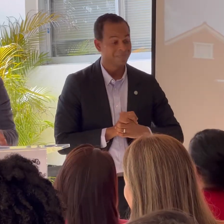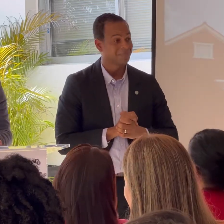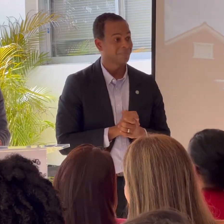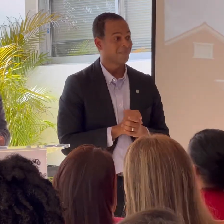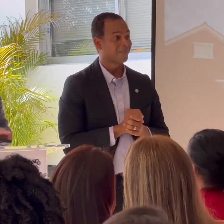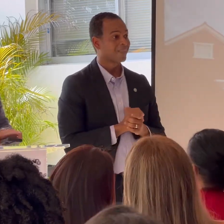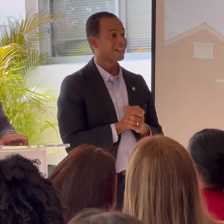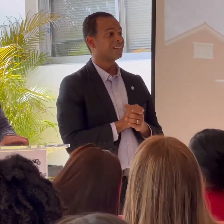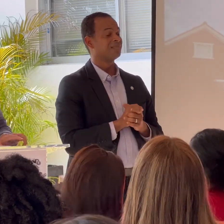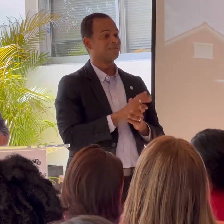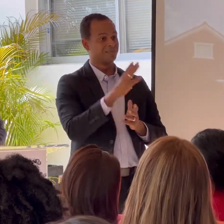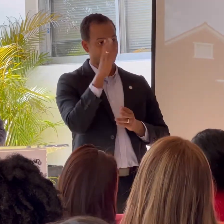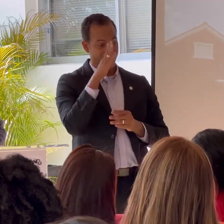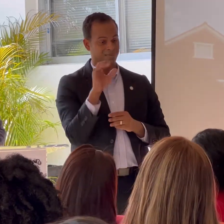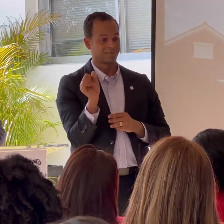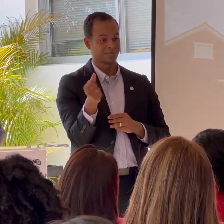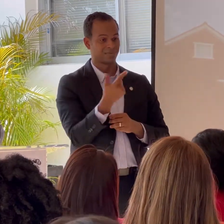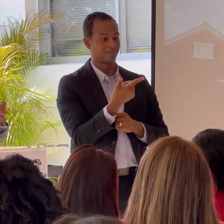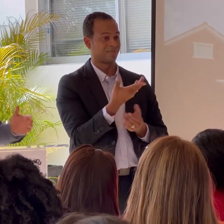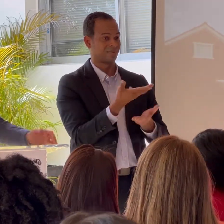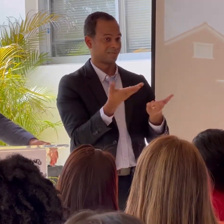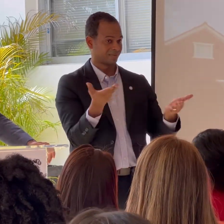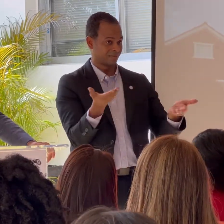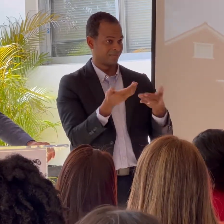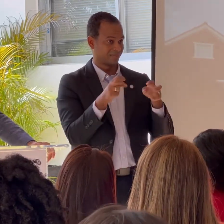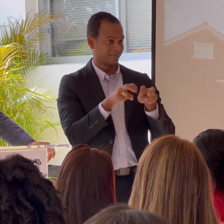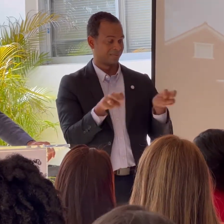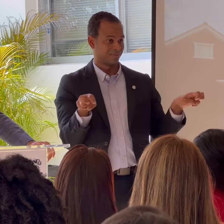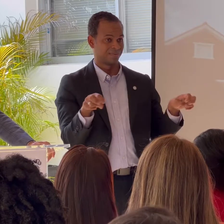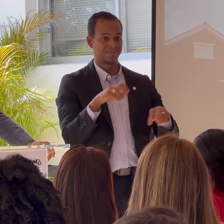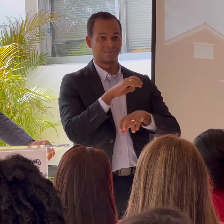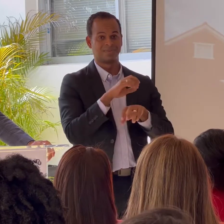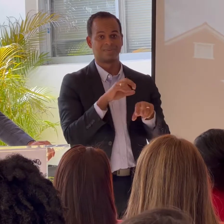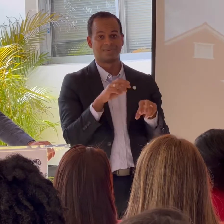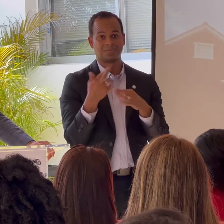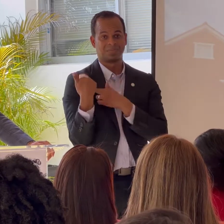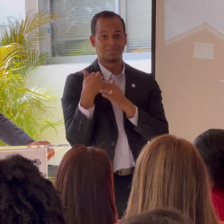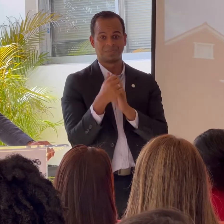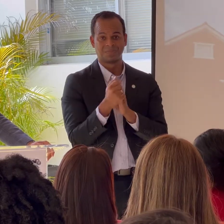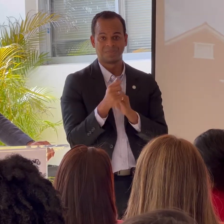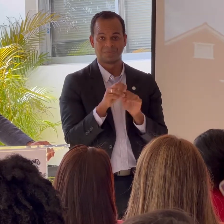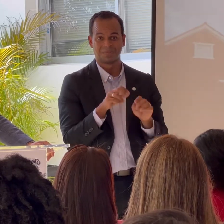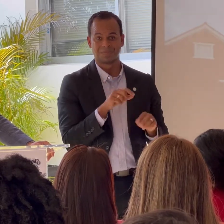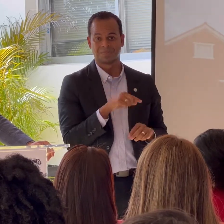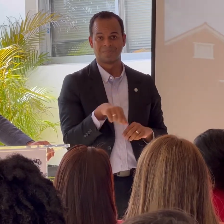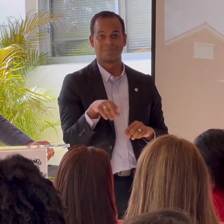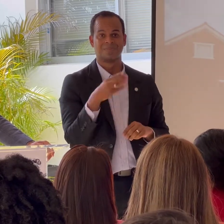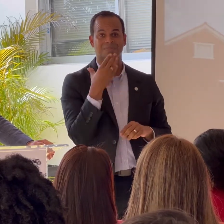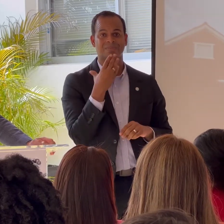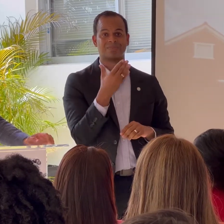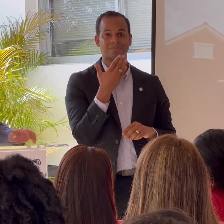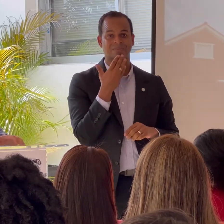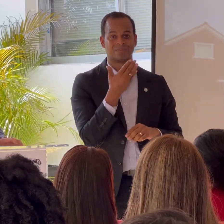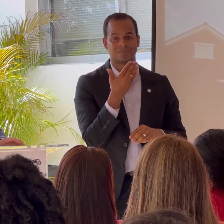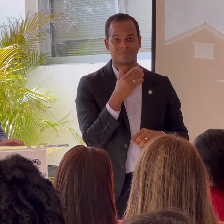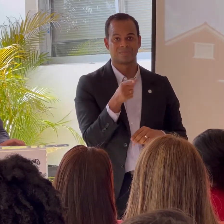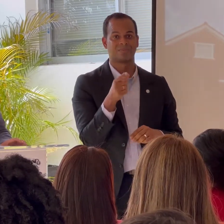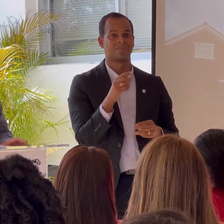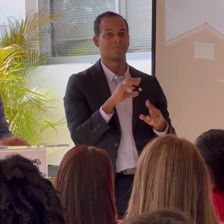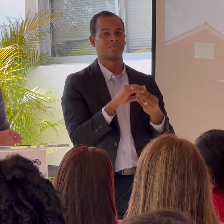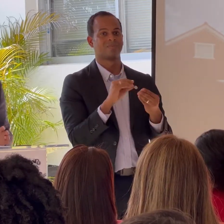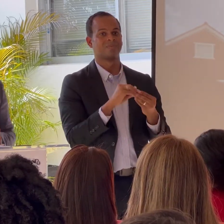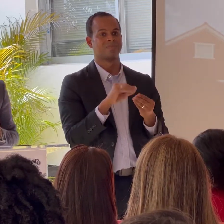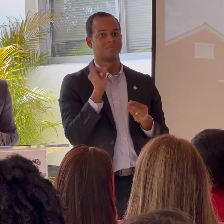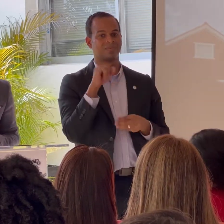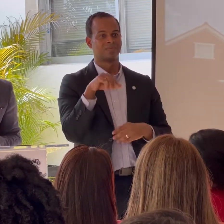Bueno, saludos a todos los aquí presentes, a la mesa directiva. Gracias por dedicar